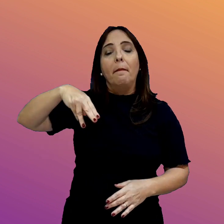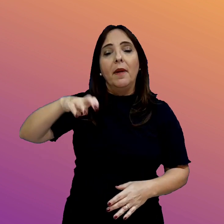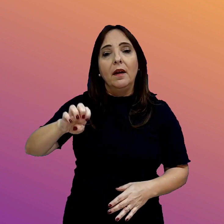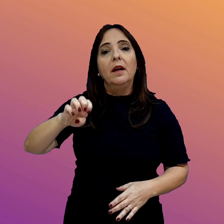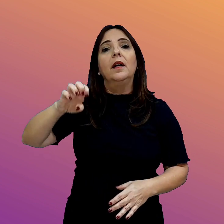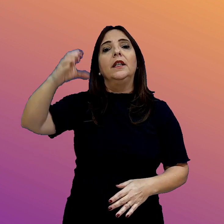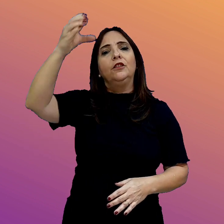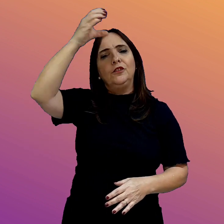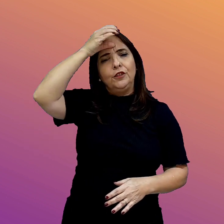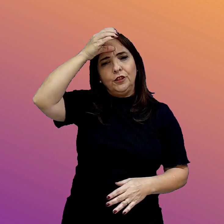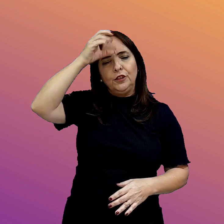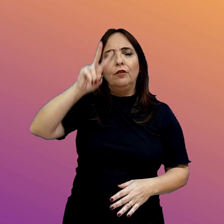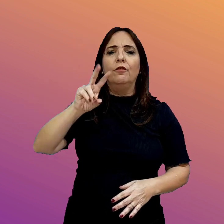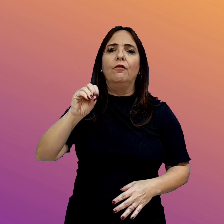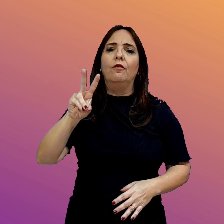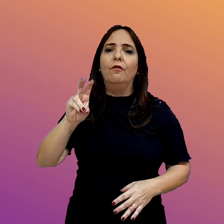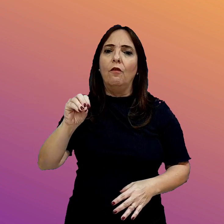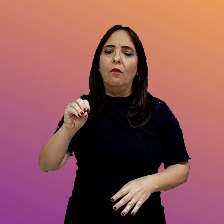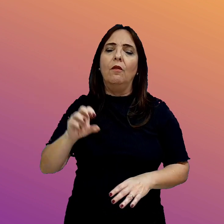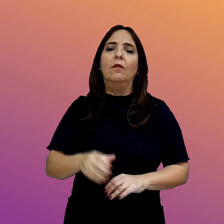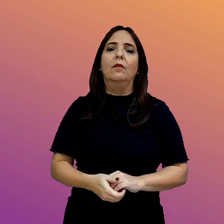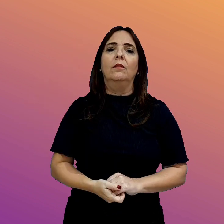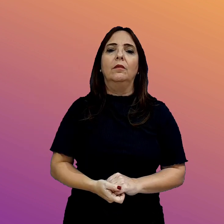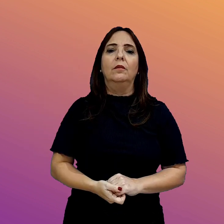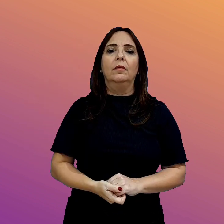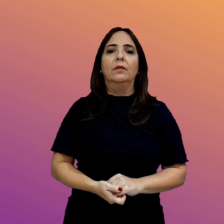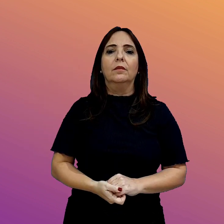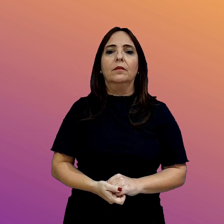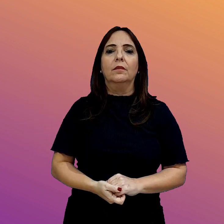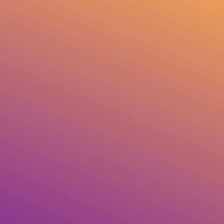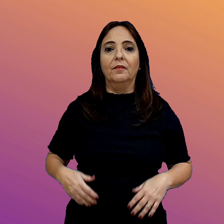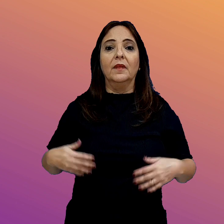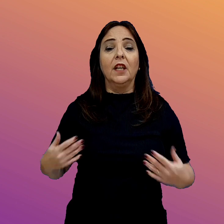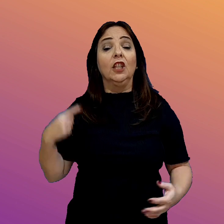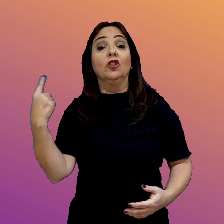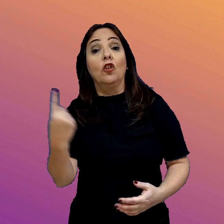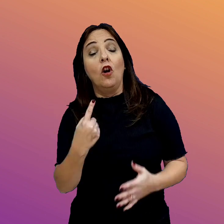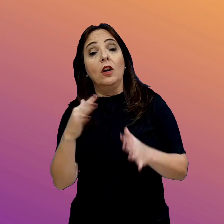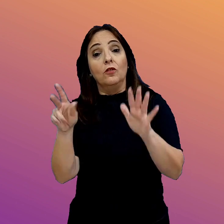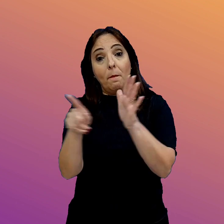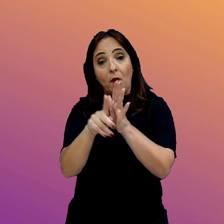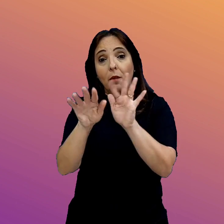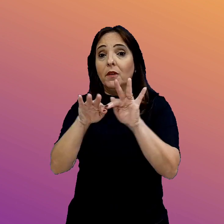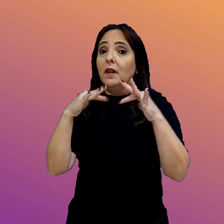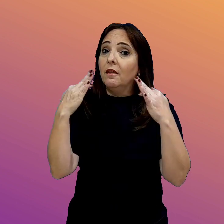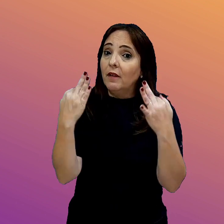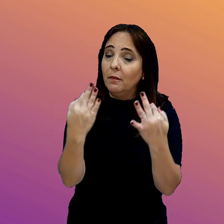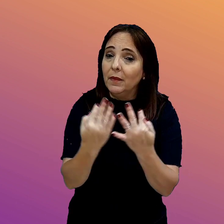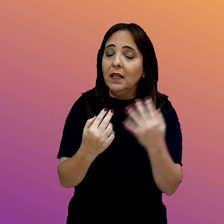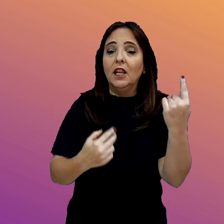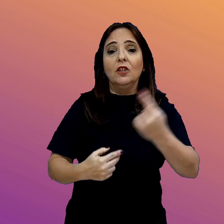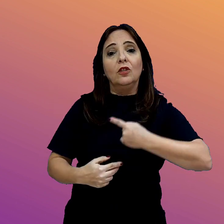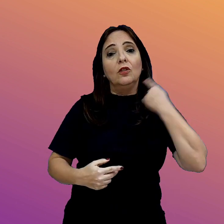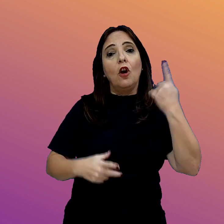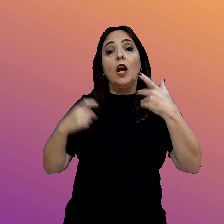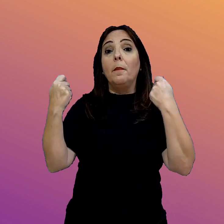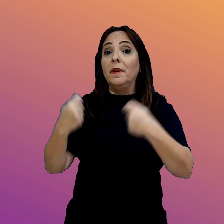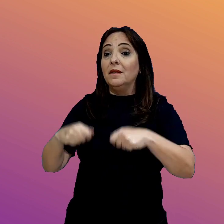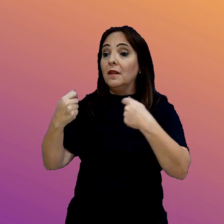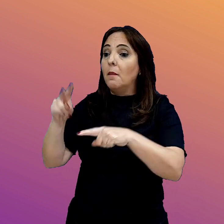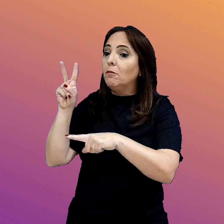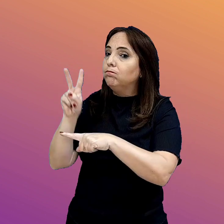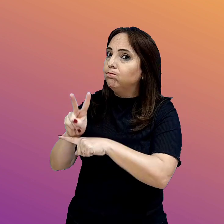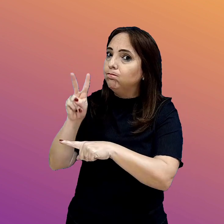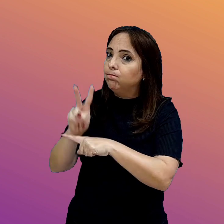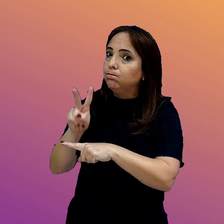avó, primariamente. É nosso, da família. Então nós temos que proteger as nossas... Eu faço esse apelo a quem nos